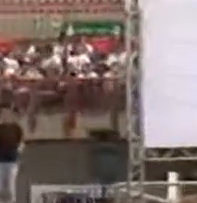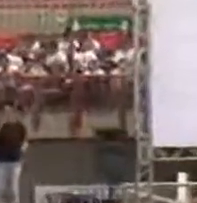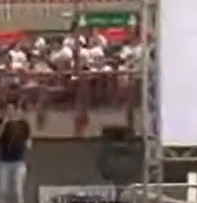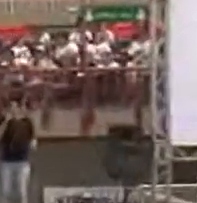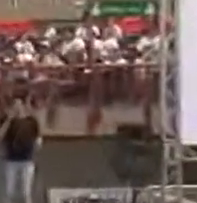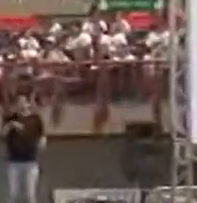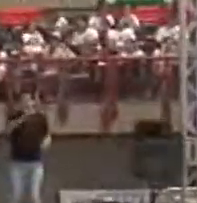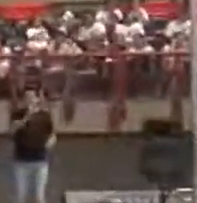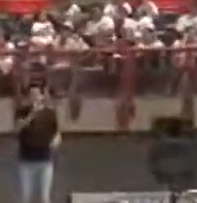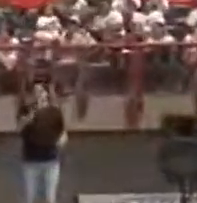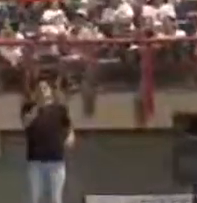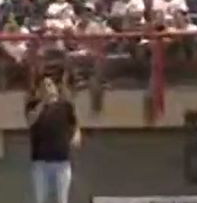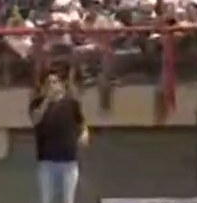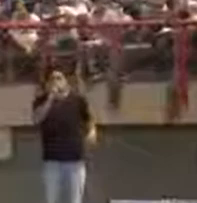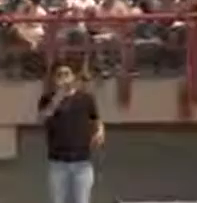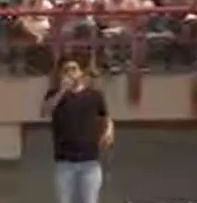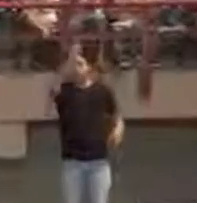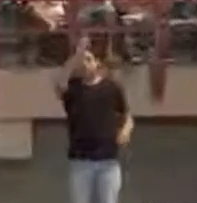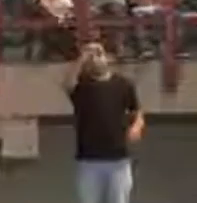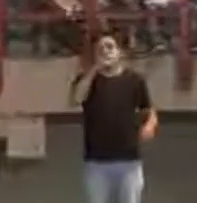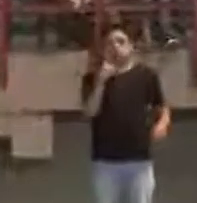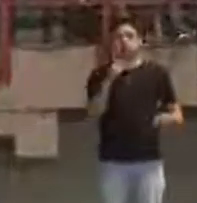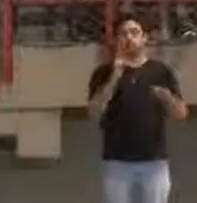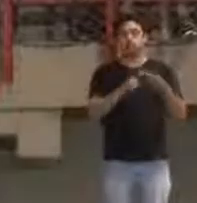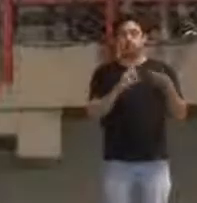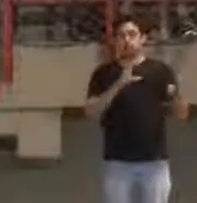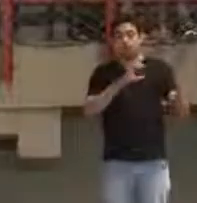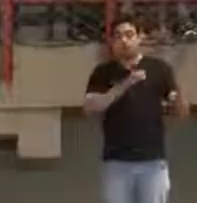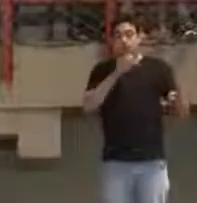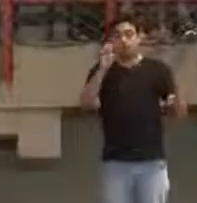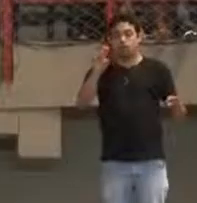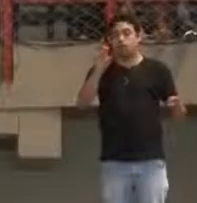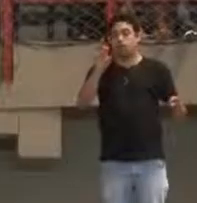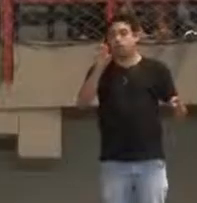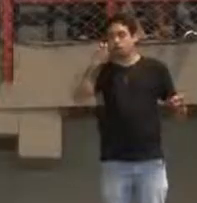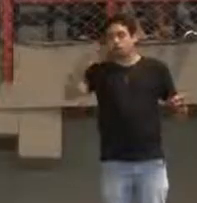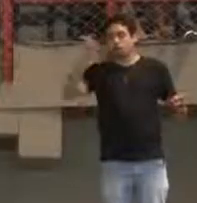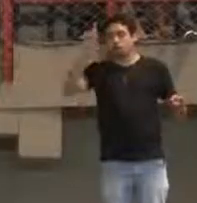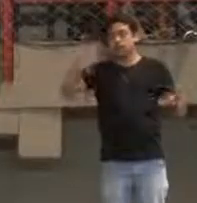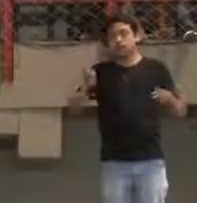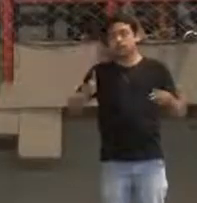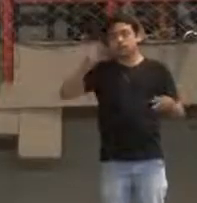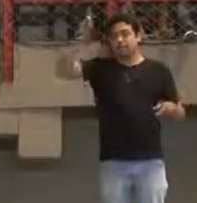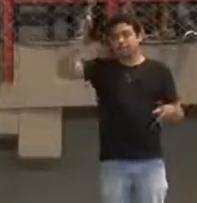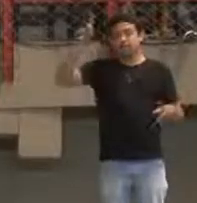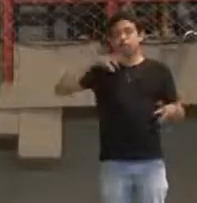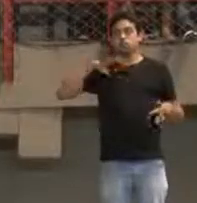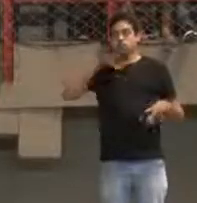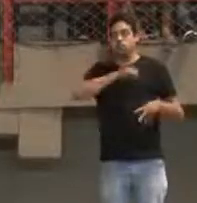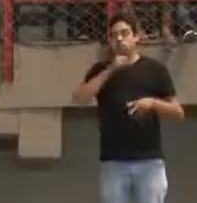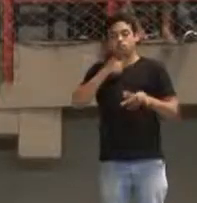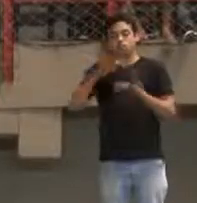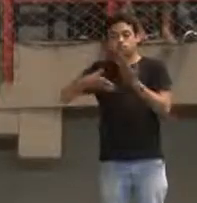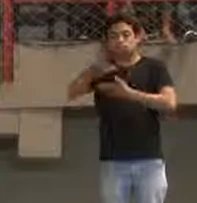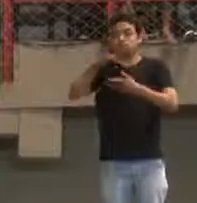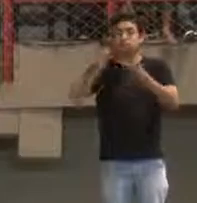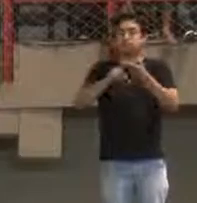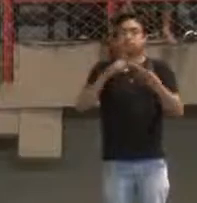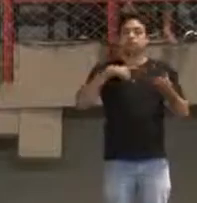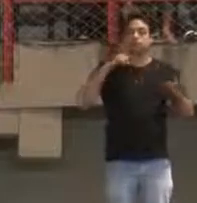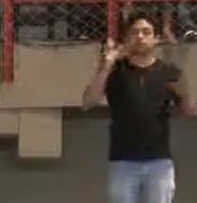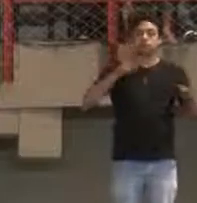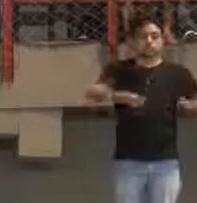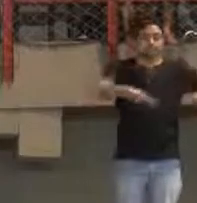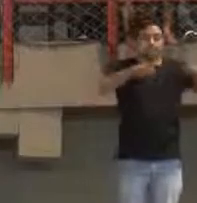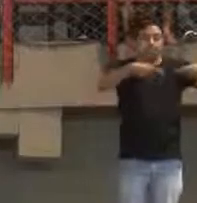tanatos que é o Deus da morte quando aparece amor é Eros que é o Deus do da Paixão quando aparece